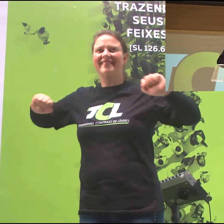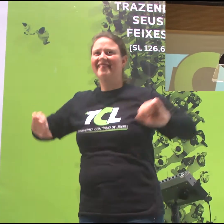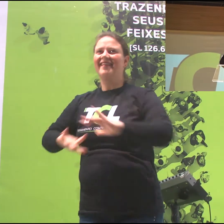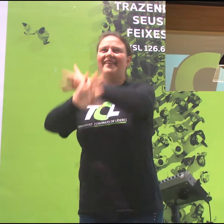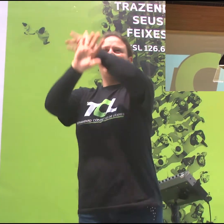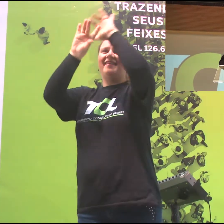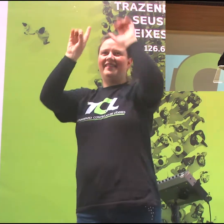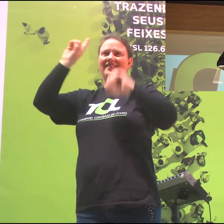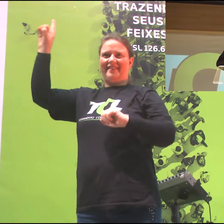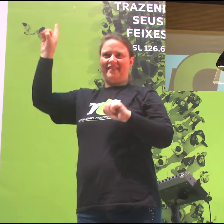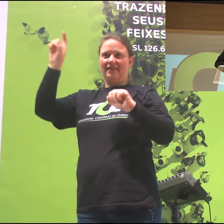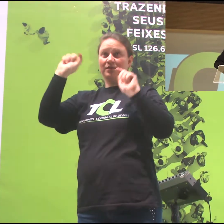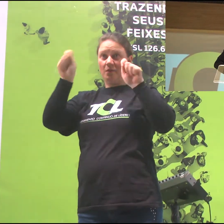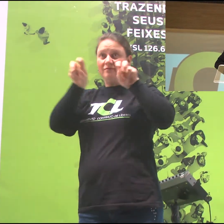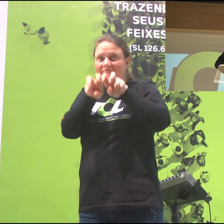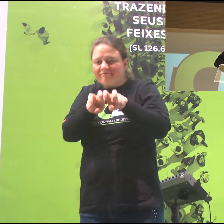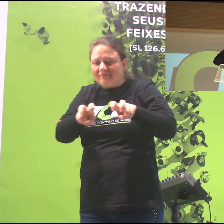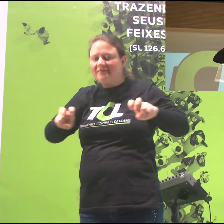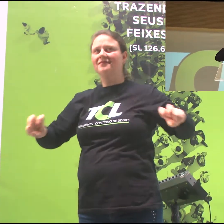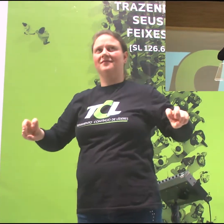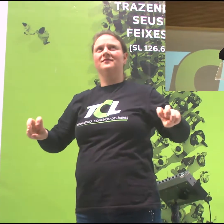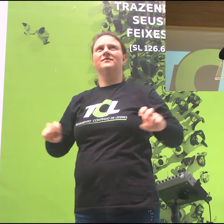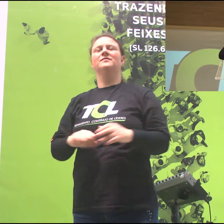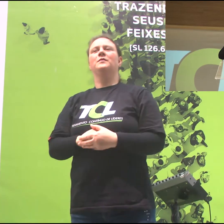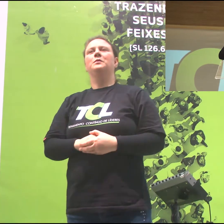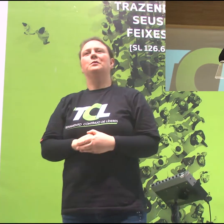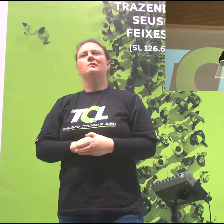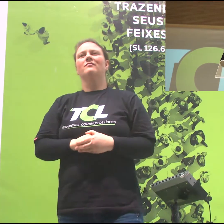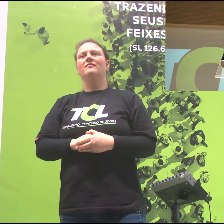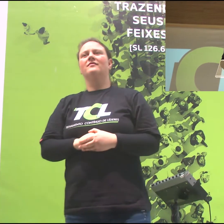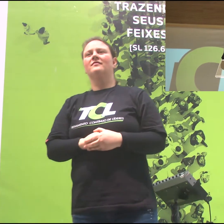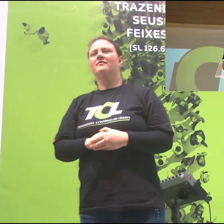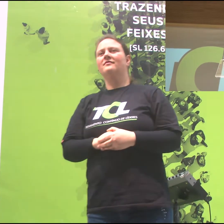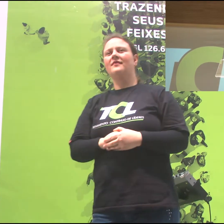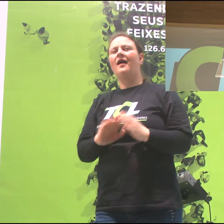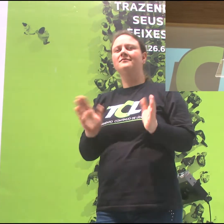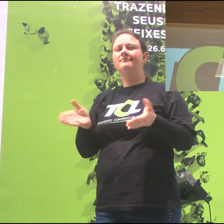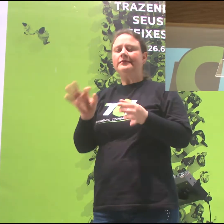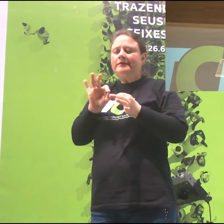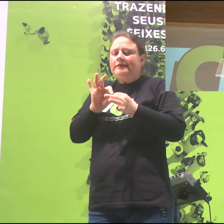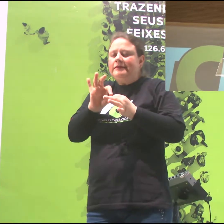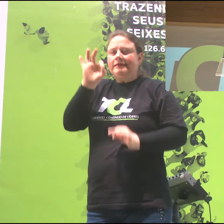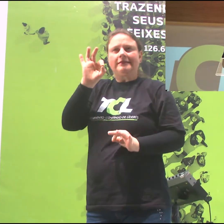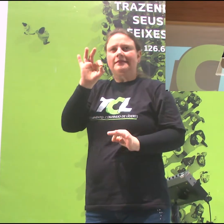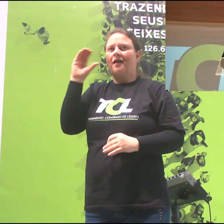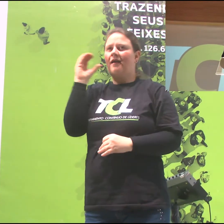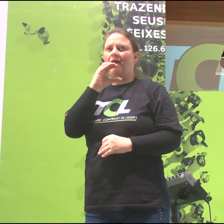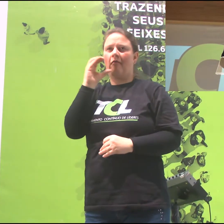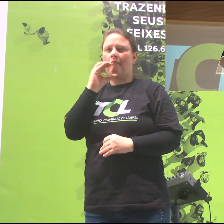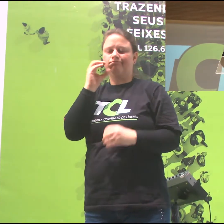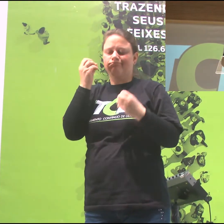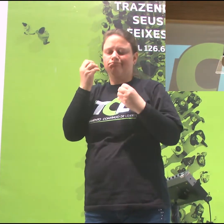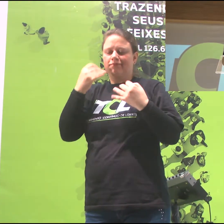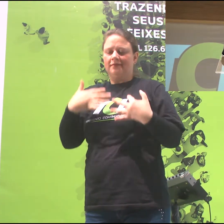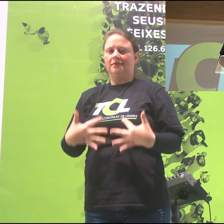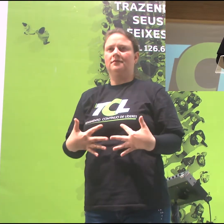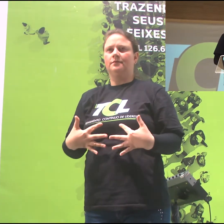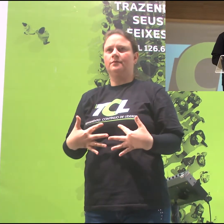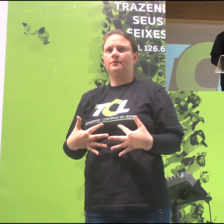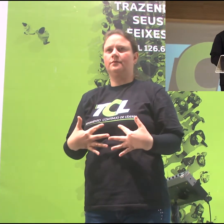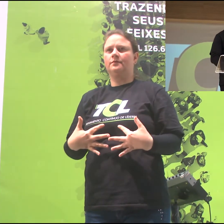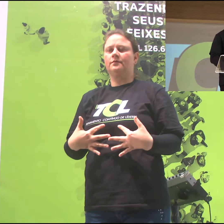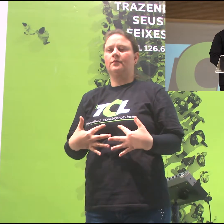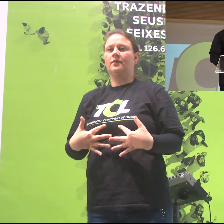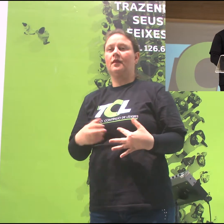Glória a Deus. Vou pedir para você sentar rapidinho. Vou tentar ser o mais breve possível. Se você